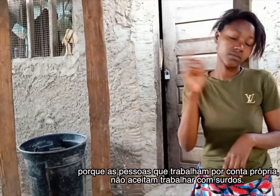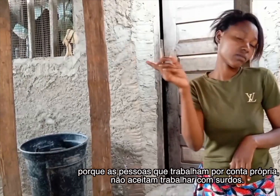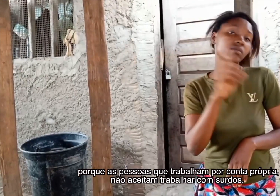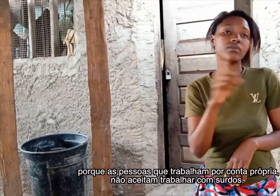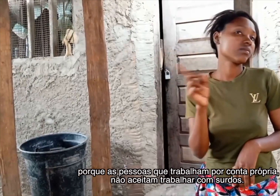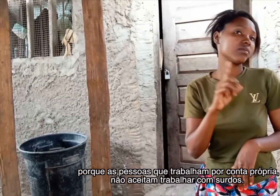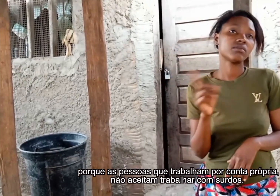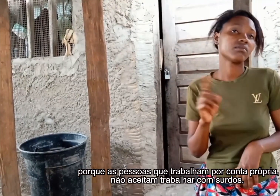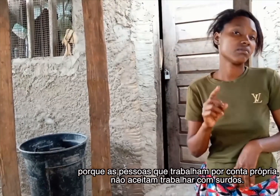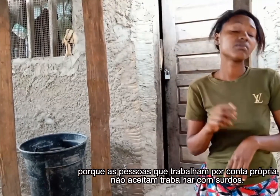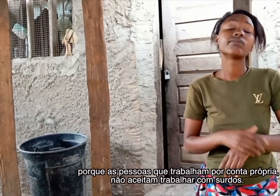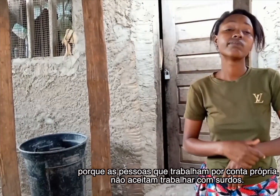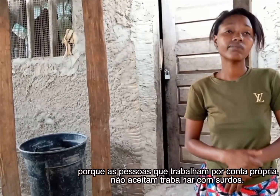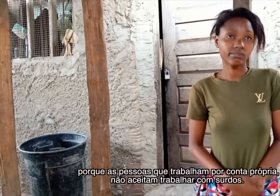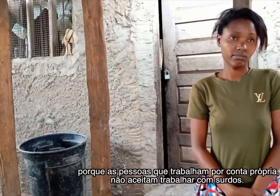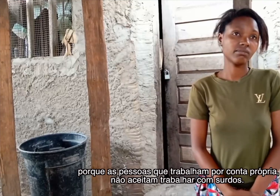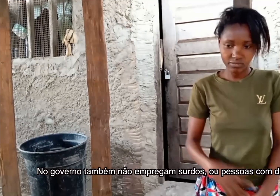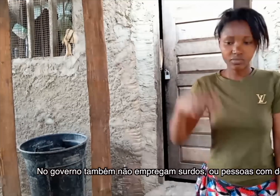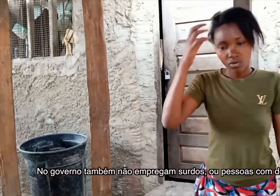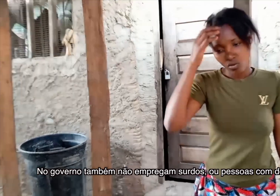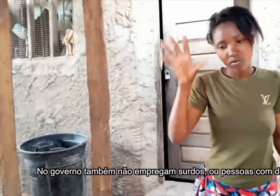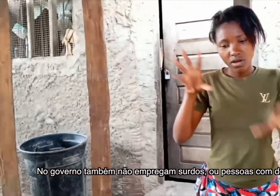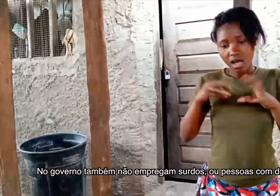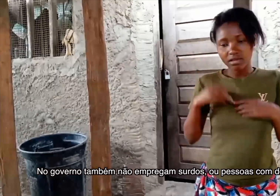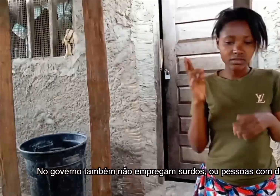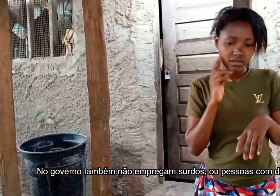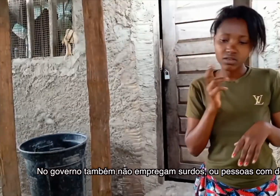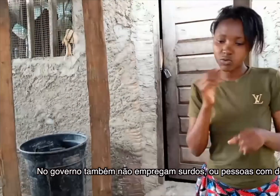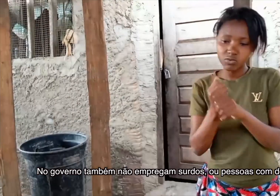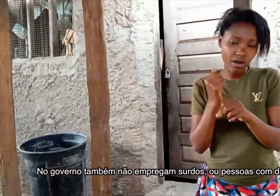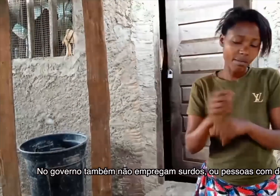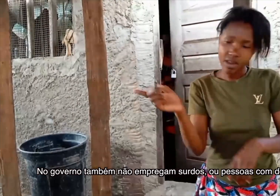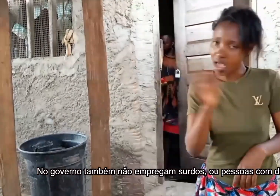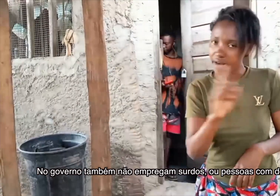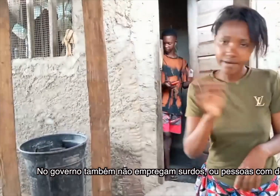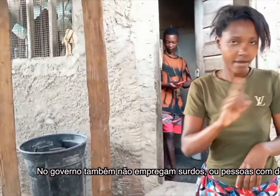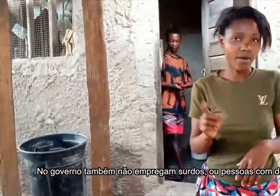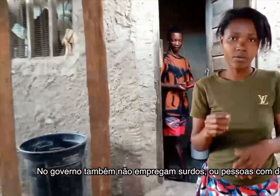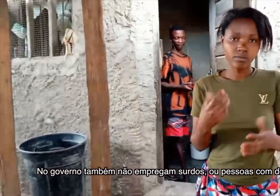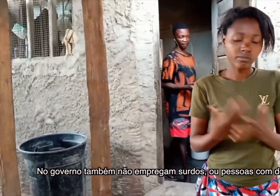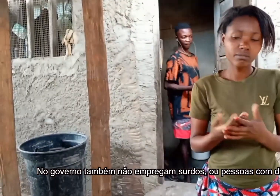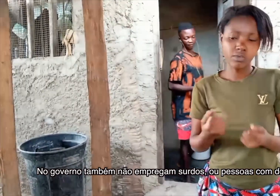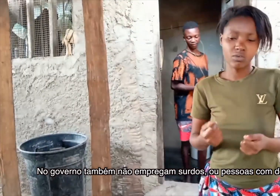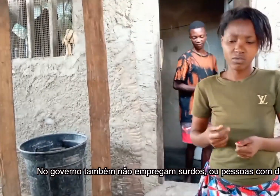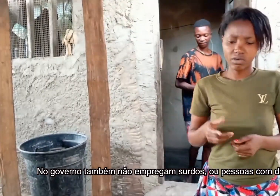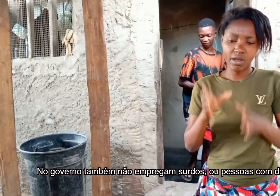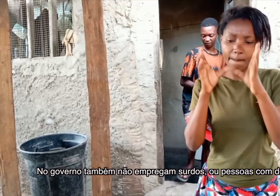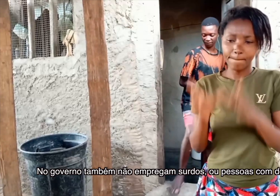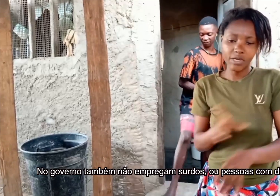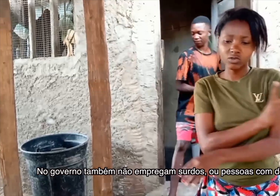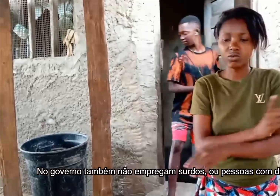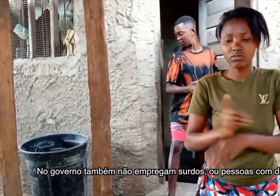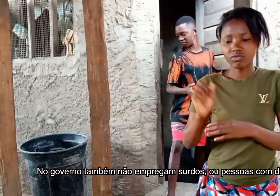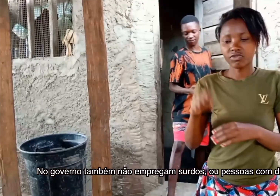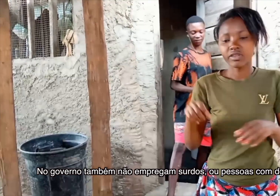as pessoas que trabalham por conta própria não aceitam trabalhar com surdos. No governo também não empregam surdos ou pessoas